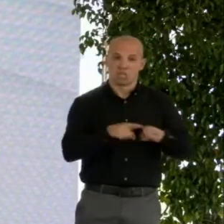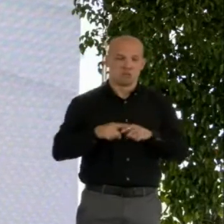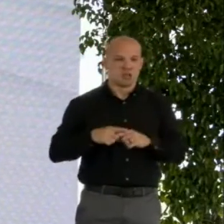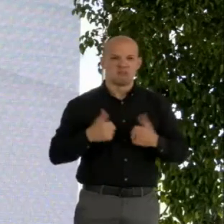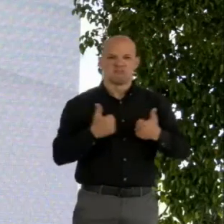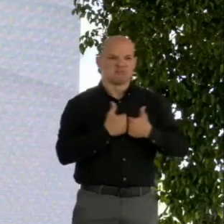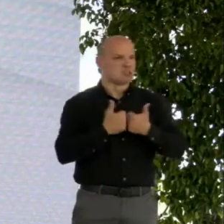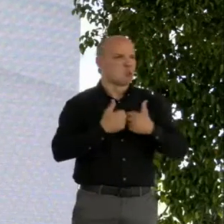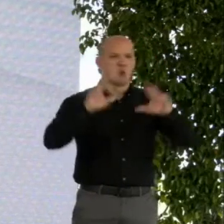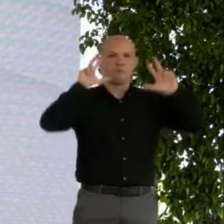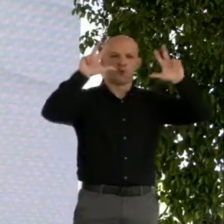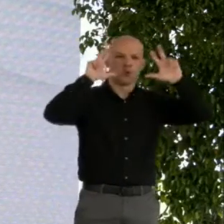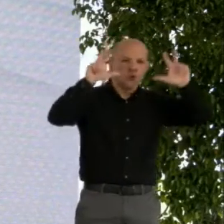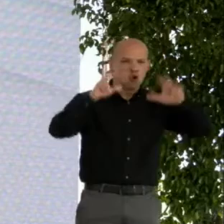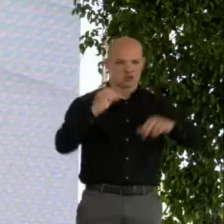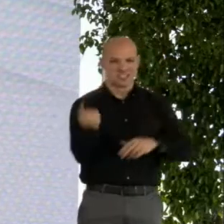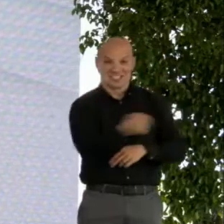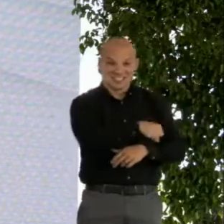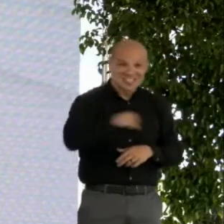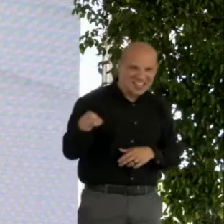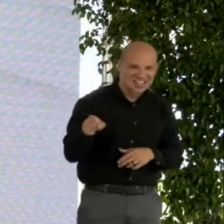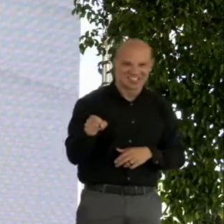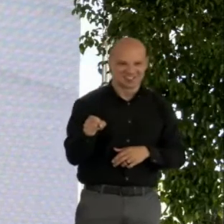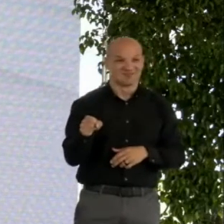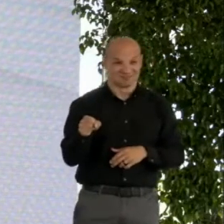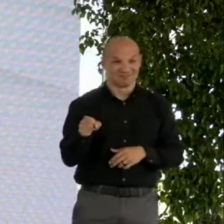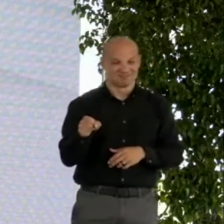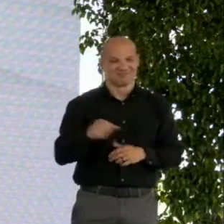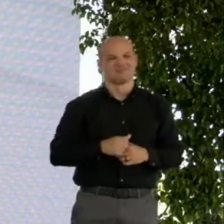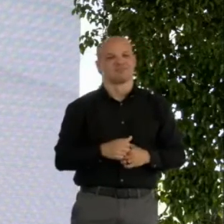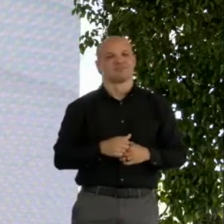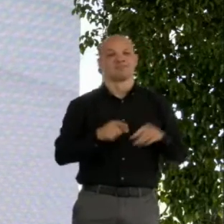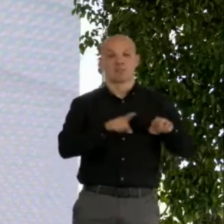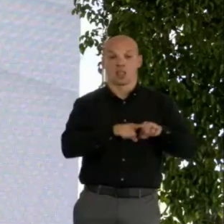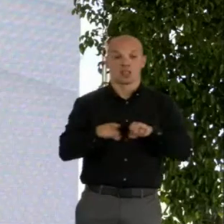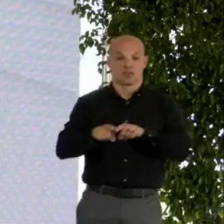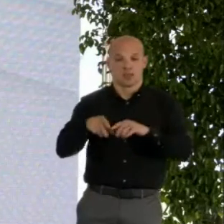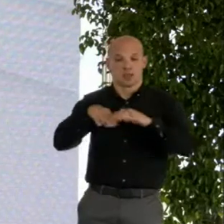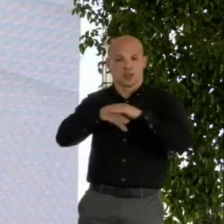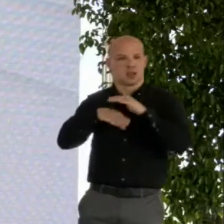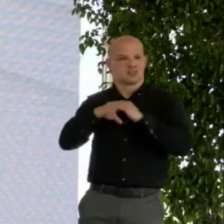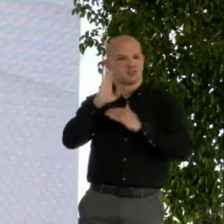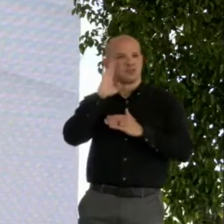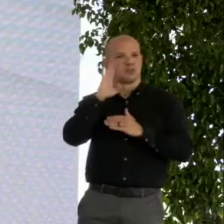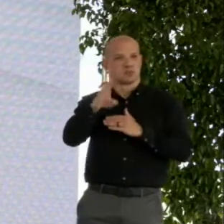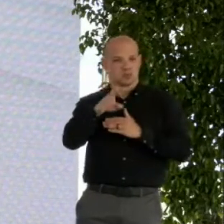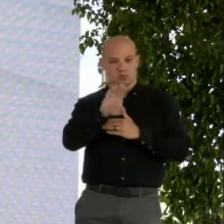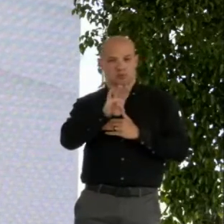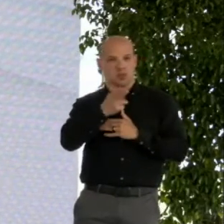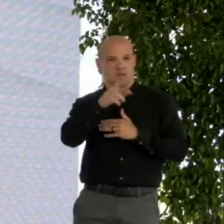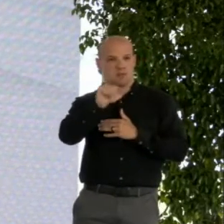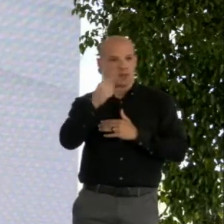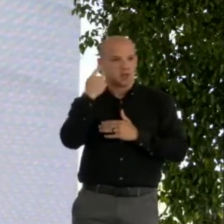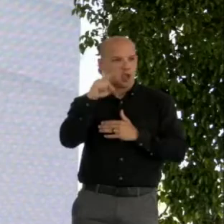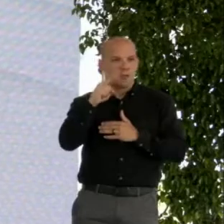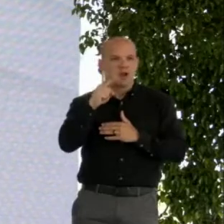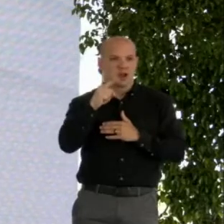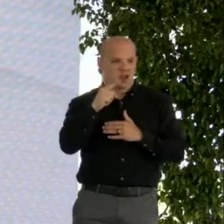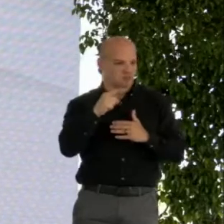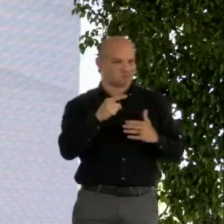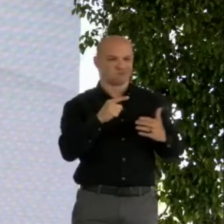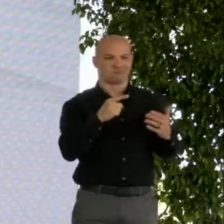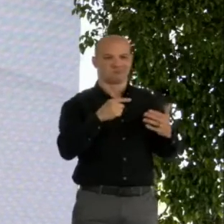el voleibol y el tenis playero. Igualmente, habrá acceso directo a la bahía para deportes acuáticos como